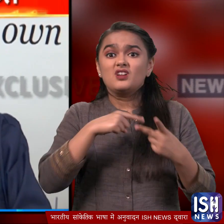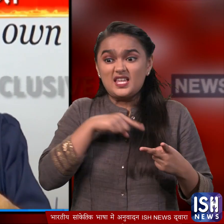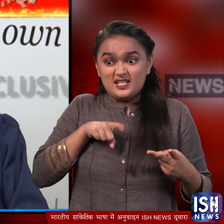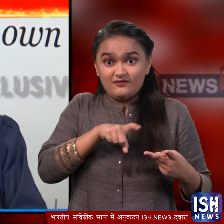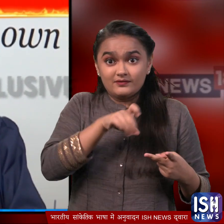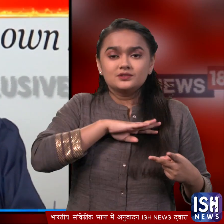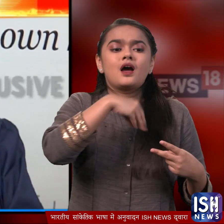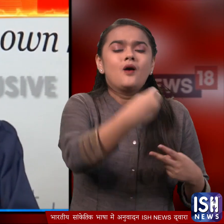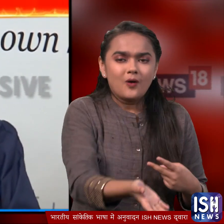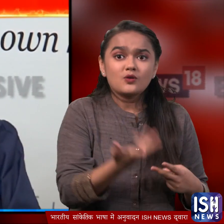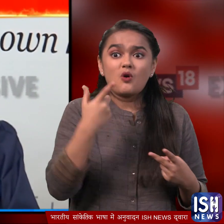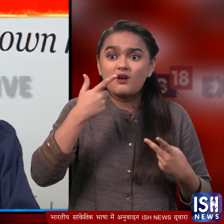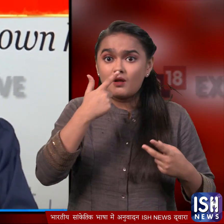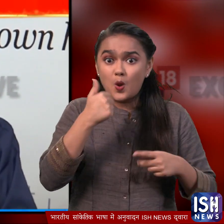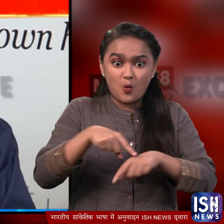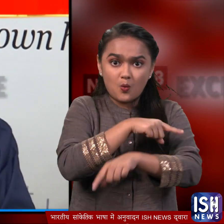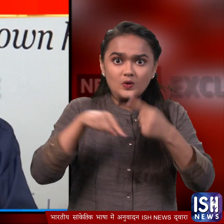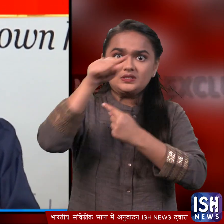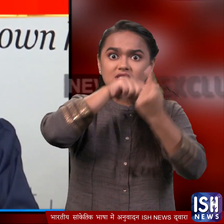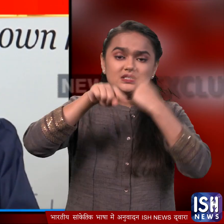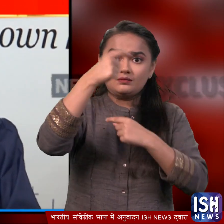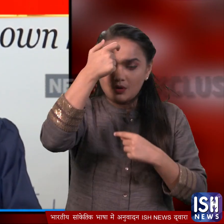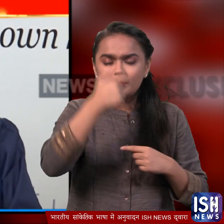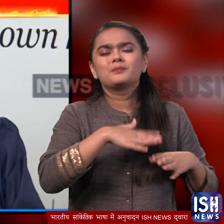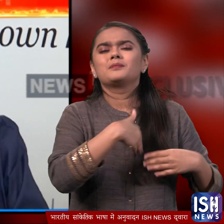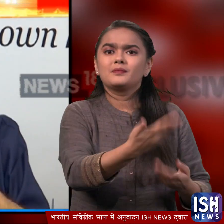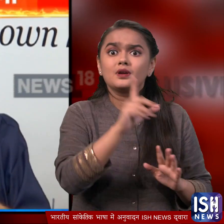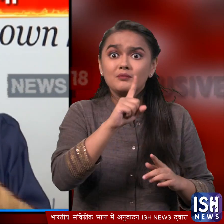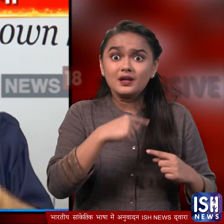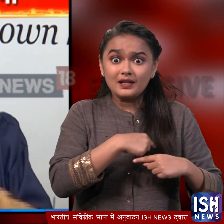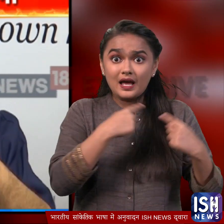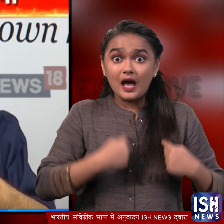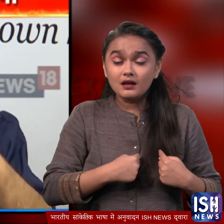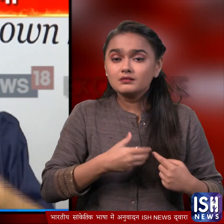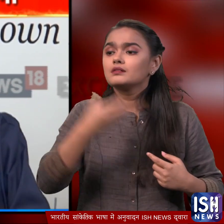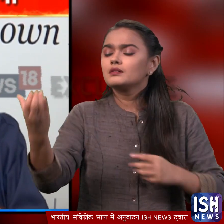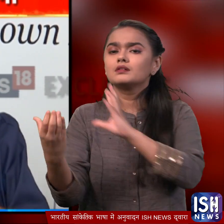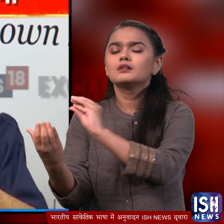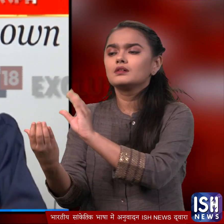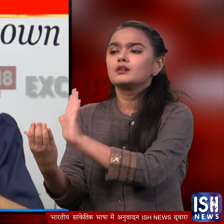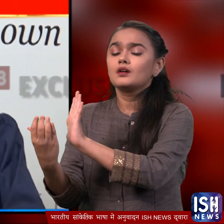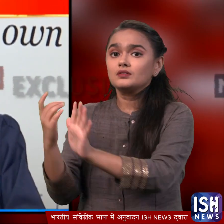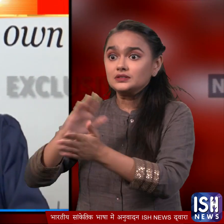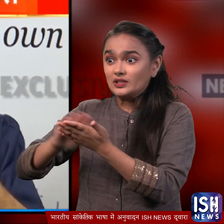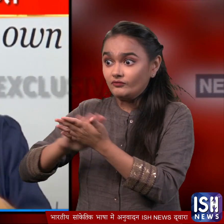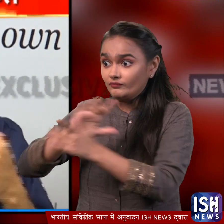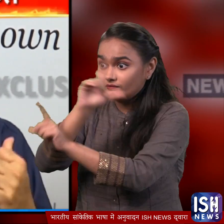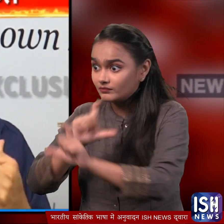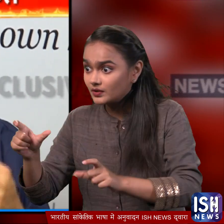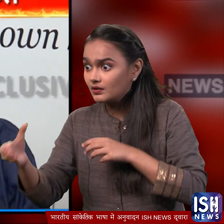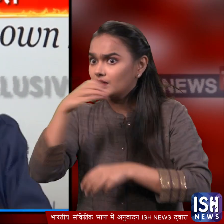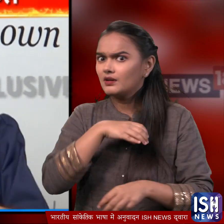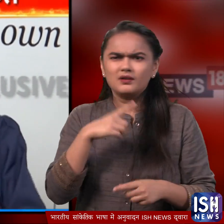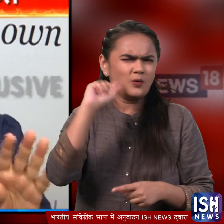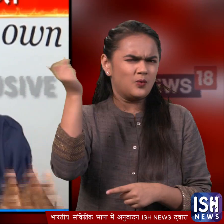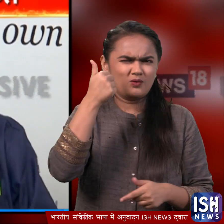दिया, इन्फेक्शन हो गया तो निकाल दिया, ब्लीडिंग कॉम्प्लिकेशन हुआ तो निकाल दिया, लेकिन हार्ट कंप्लीटली रिकवर हो जाए उसके लिए निकाला और फिर पेशेंट बिल्कुल